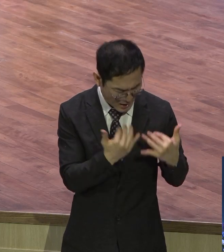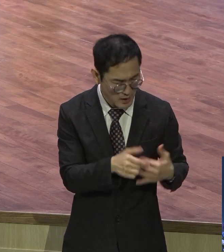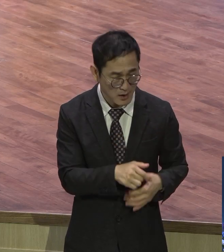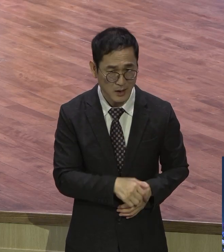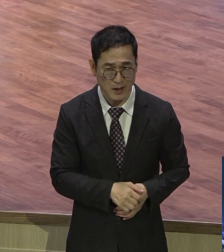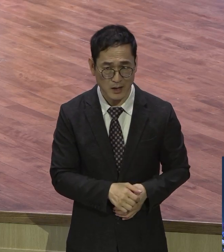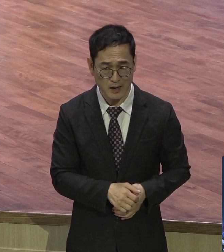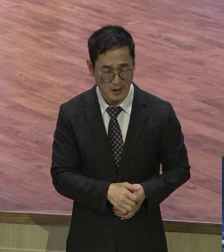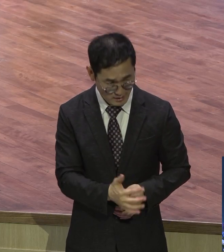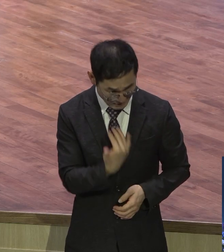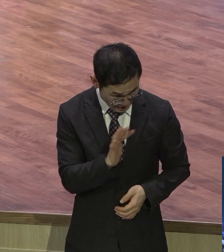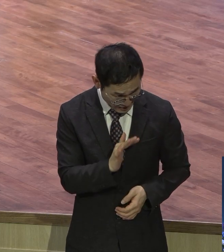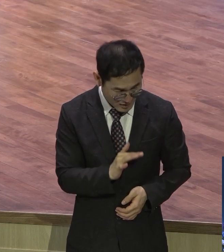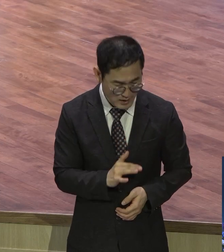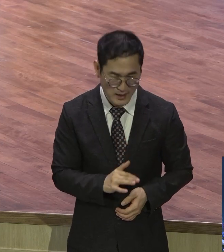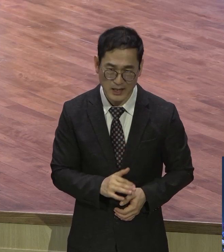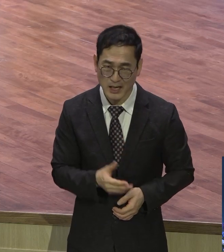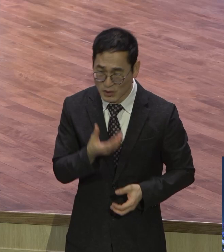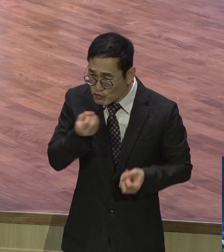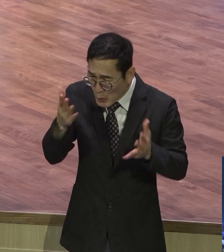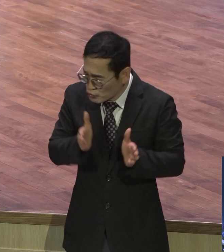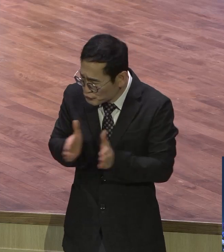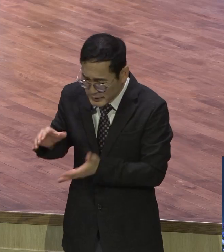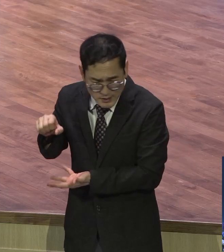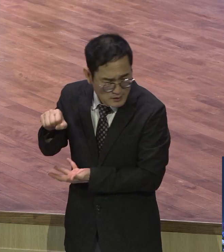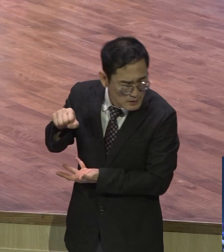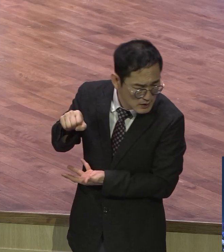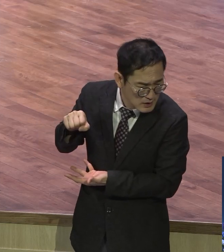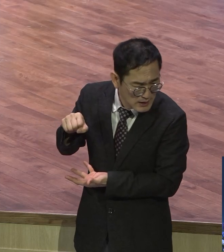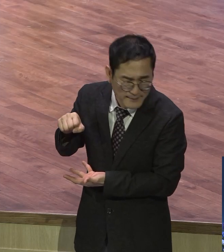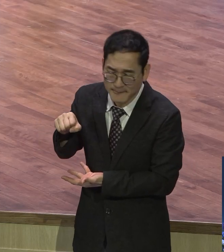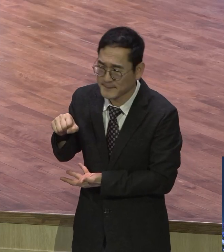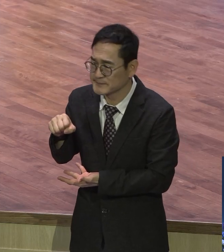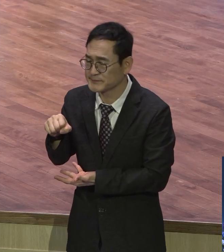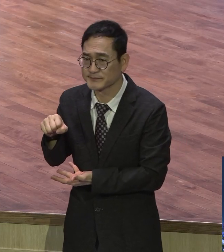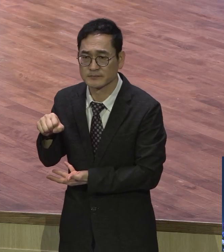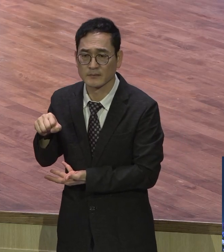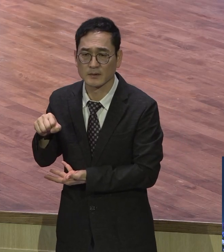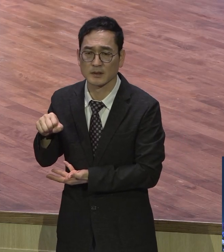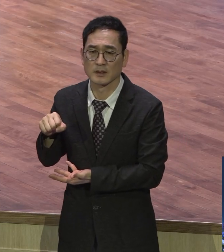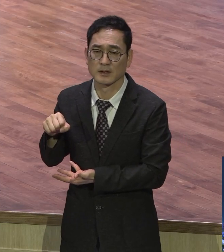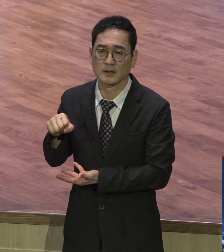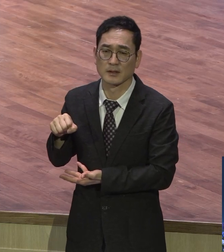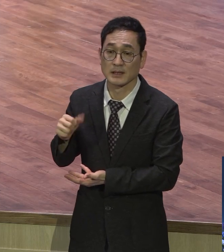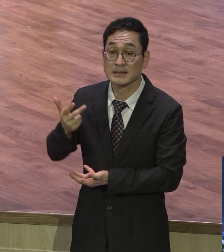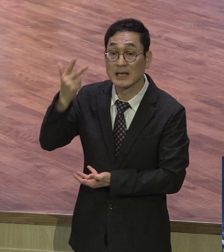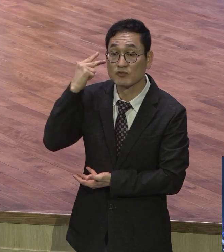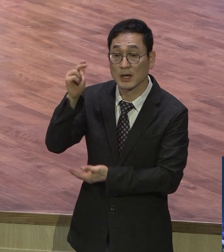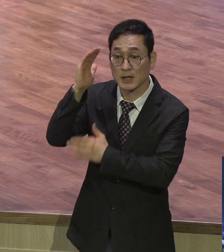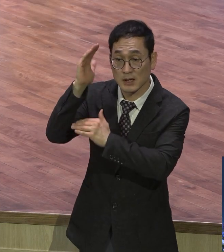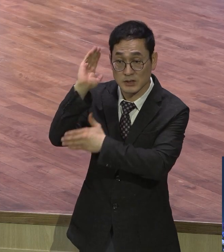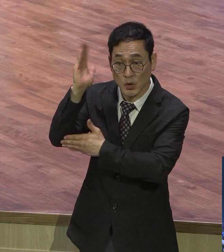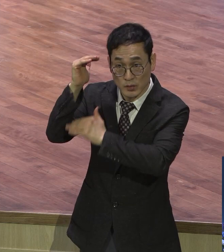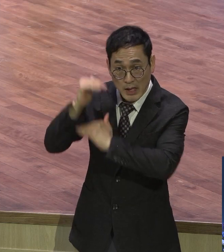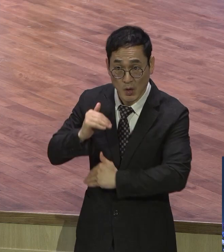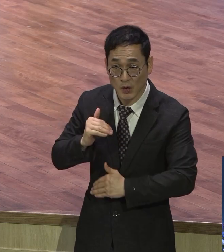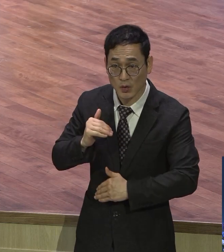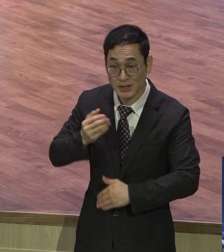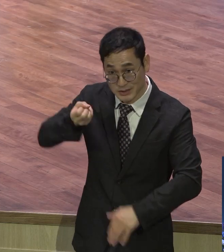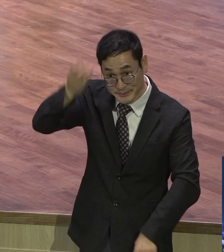말씀 어지하지 않습니다 다 잊어버리고 모릅니다 지난주 설교 제목은 뭐예요 설교 내용이 뭡니까 모릅니다